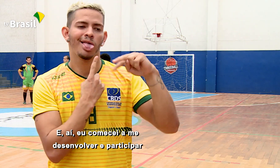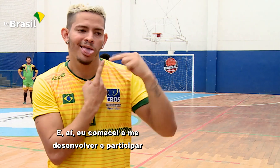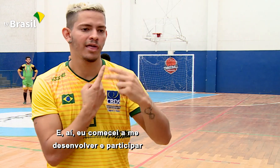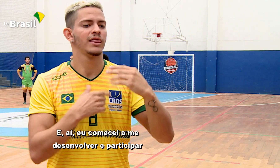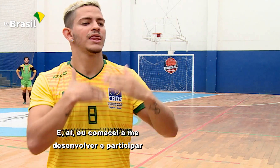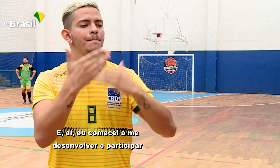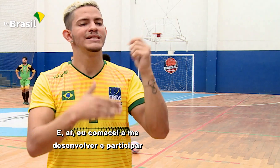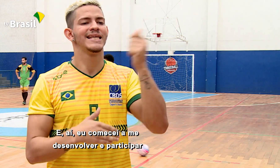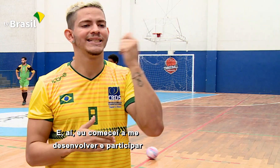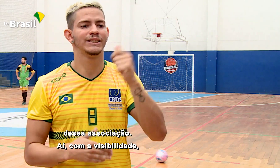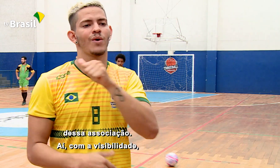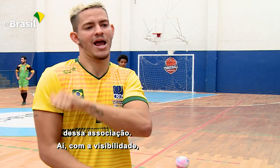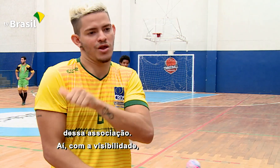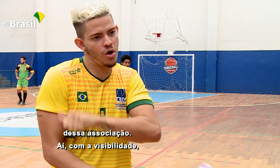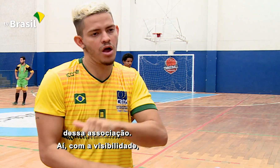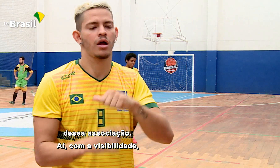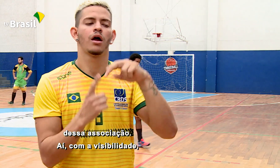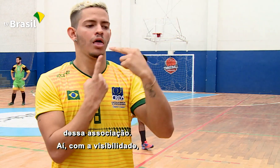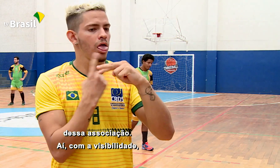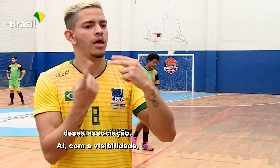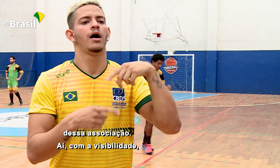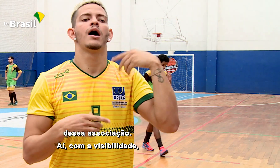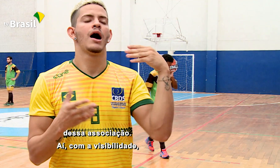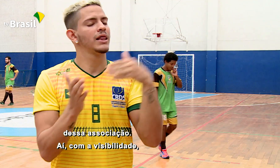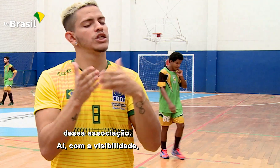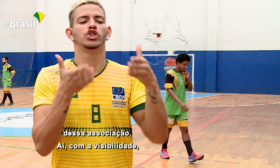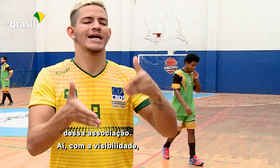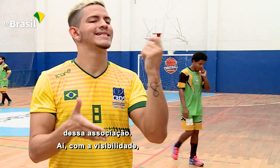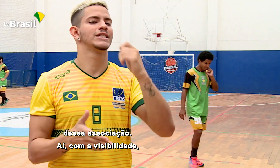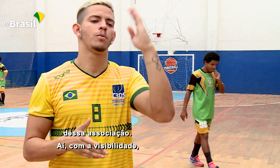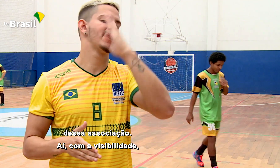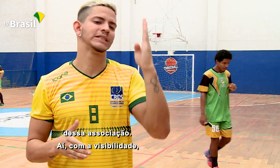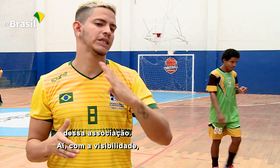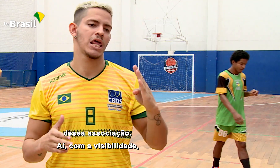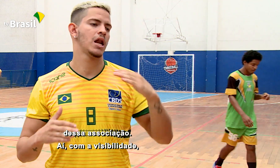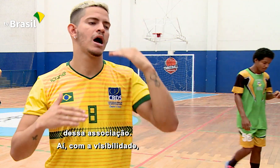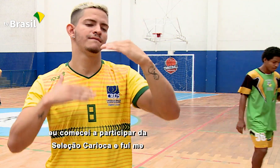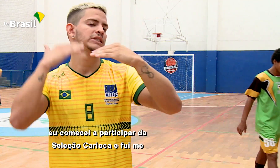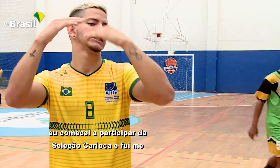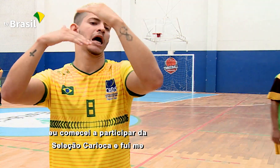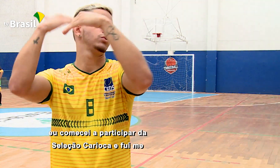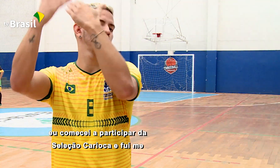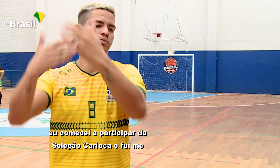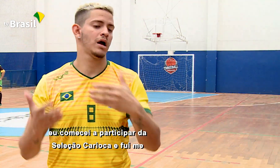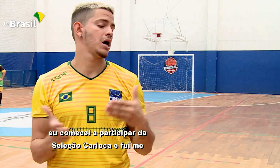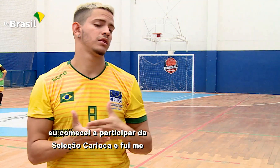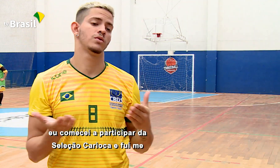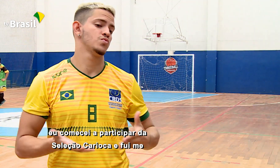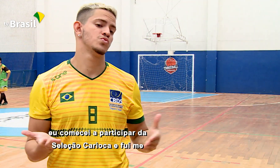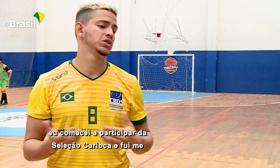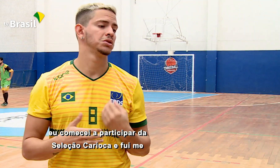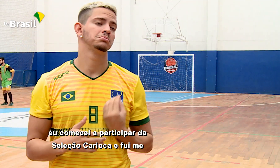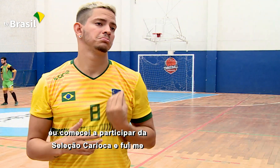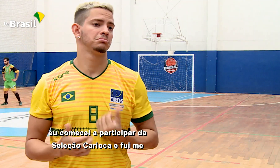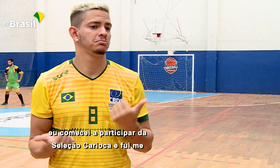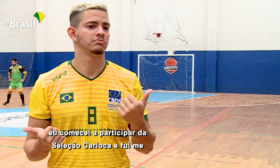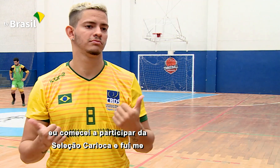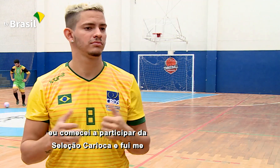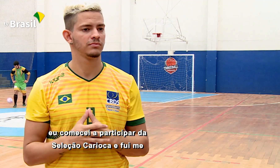e participar dessa associação. Aí, com a visibilidade, eu comecei a participar da seleção carioca e